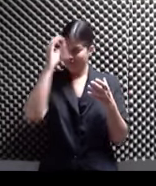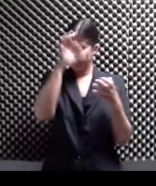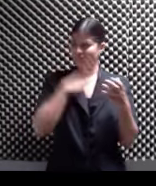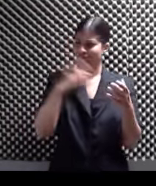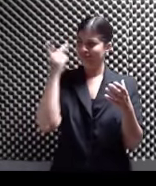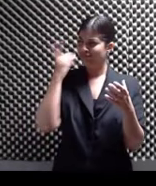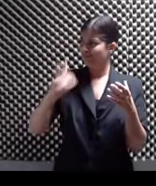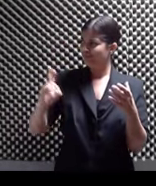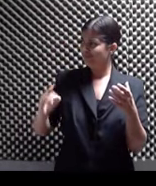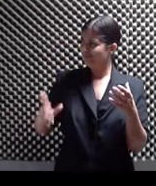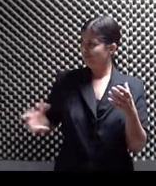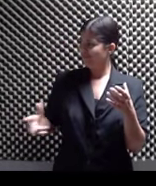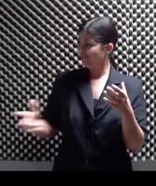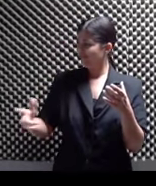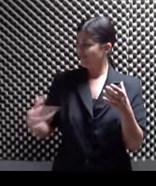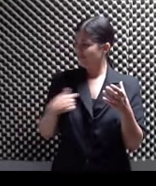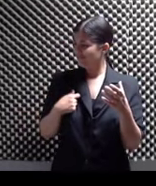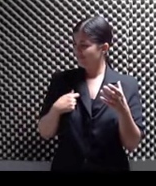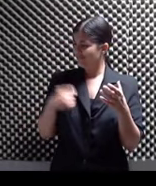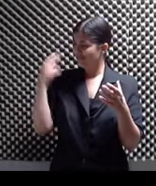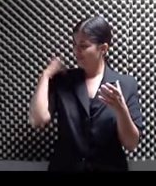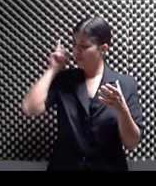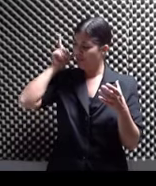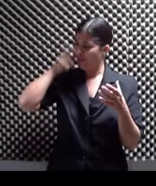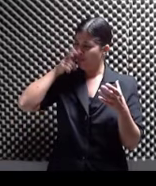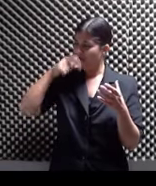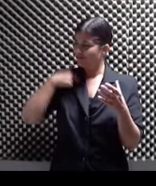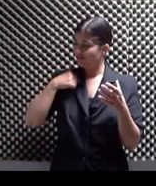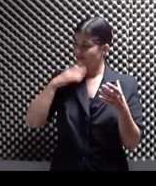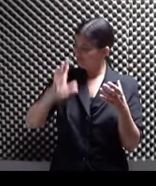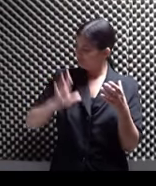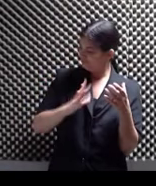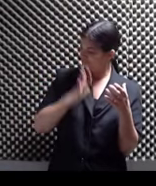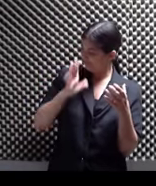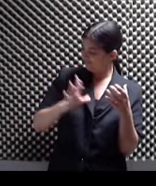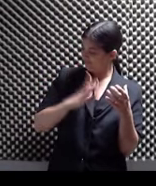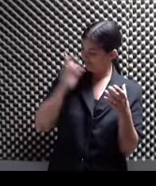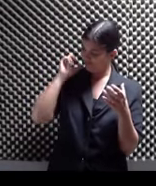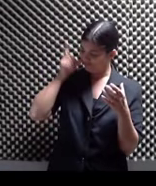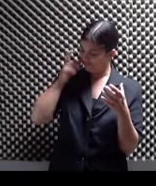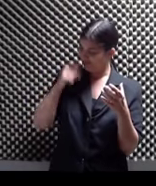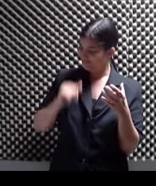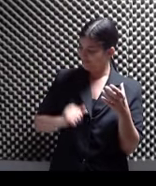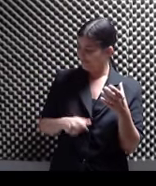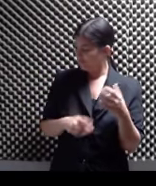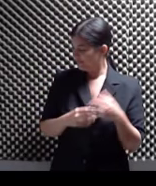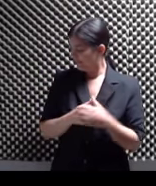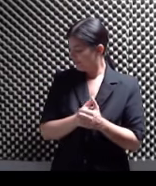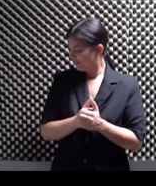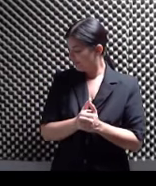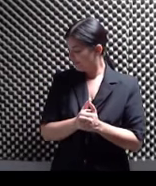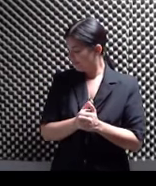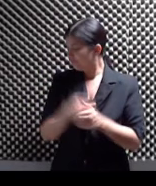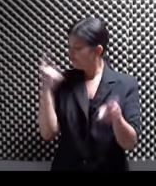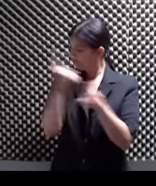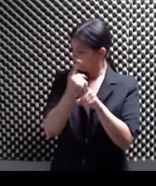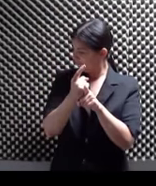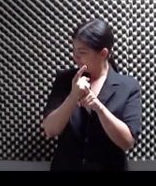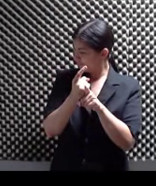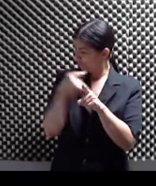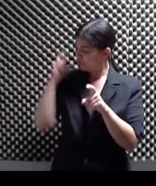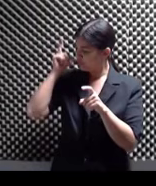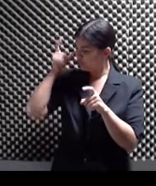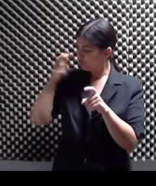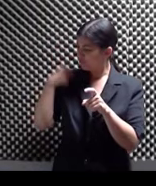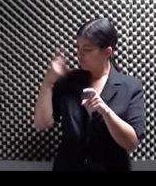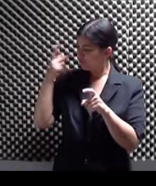derecho. Lleva un Bluetooth colocado con mucha gracia detrás de la oreja. Afirmativo, el mencionado